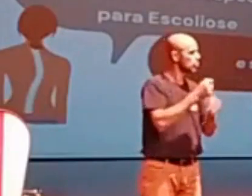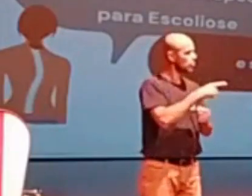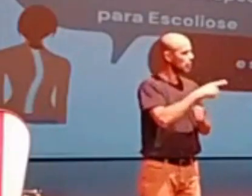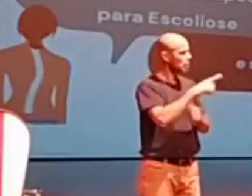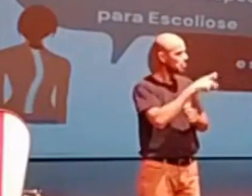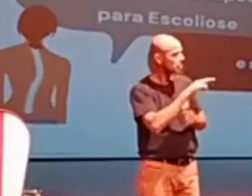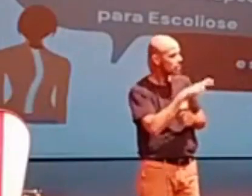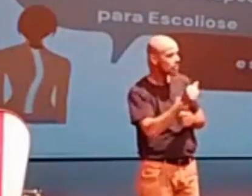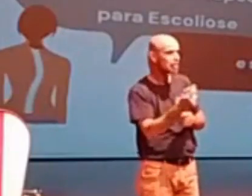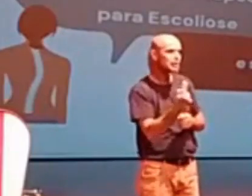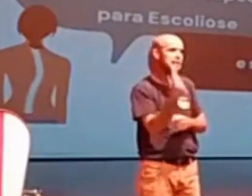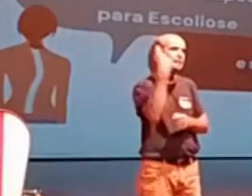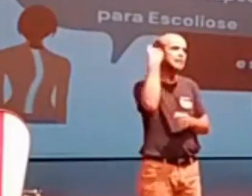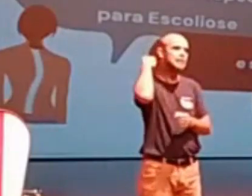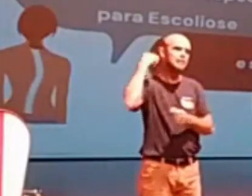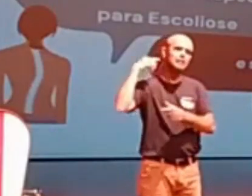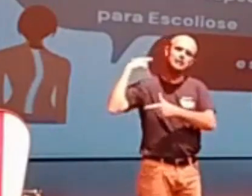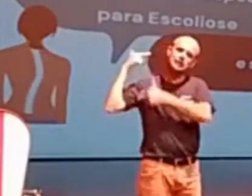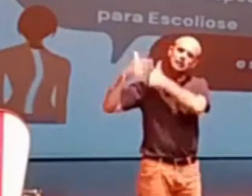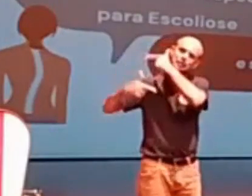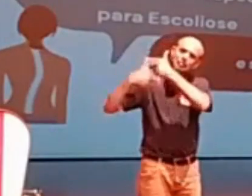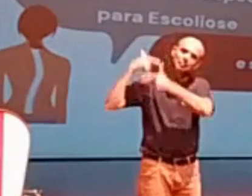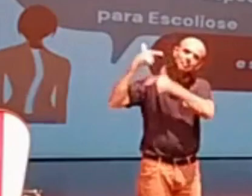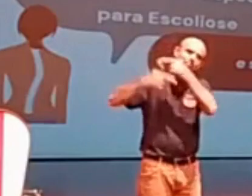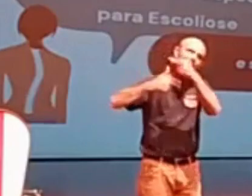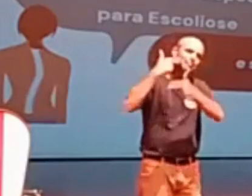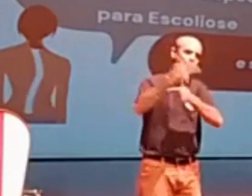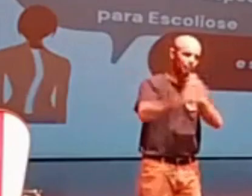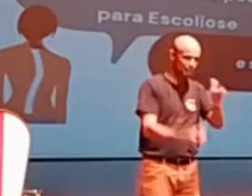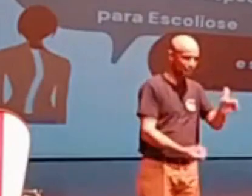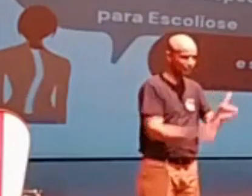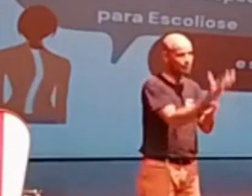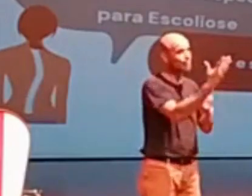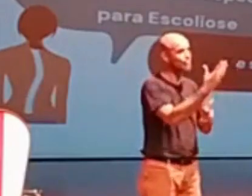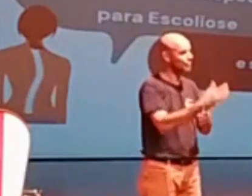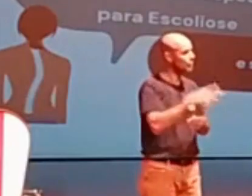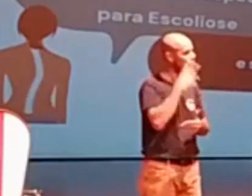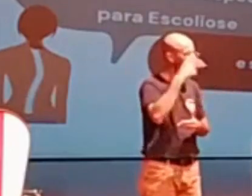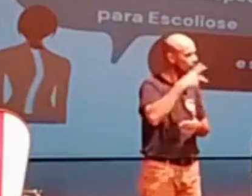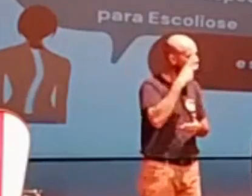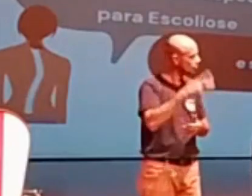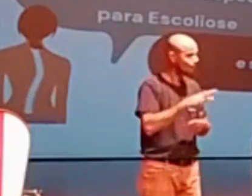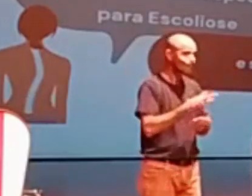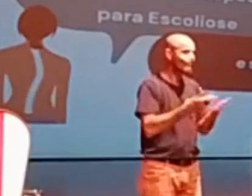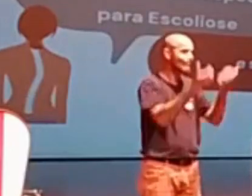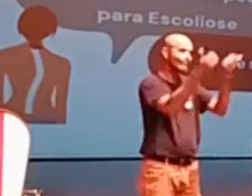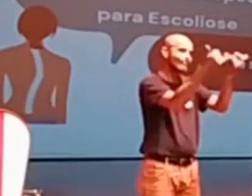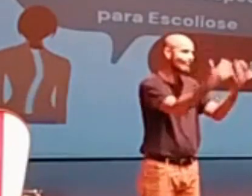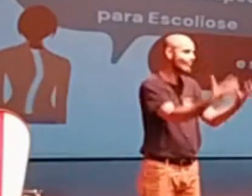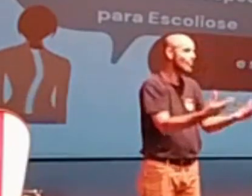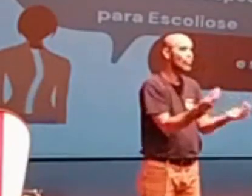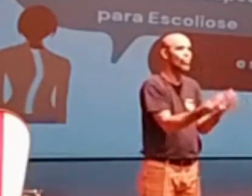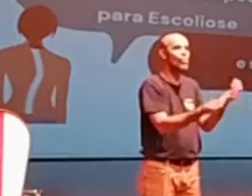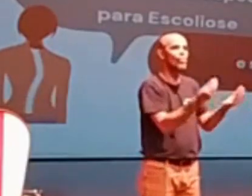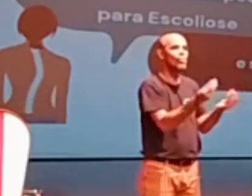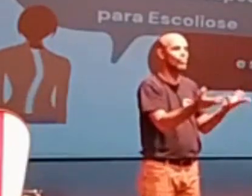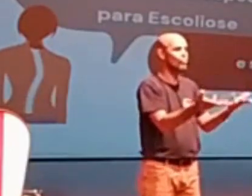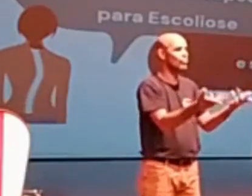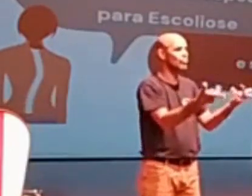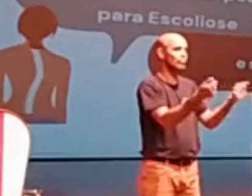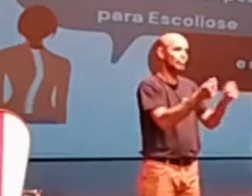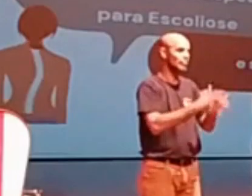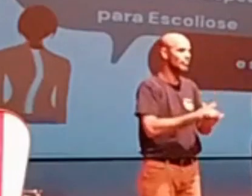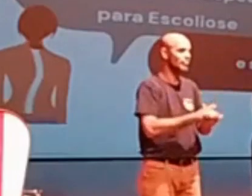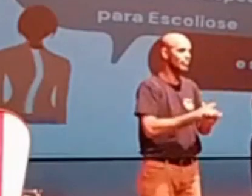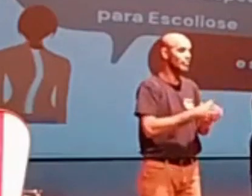lá atrás da coisa e trabalhou muito. Vereadora Michele, não sei o que falo, mas de você que é tão maravilhosa, que